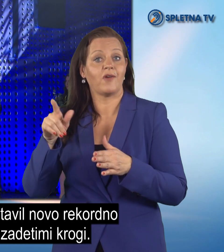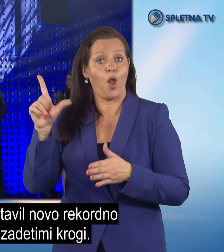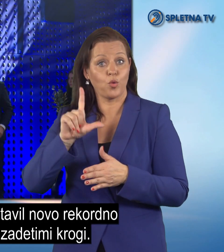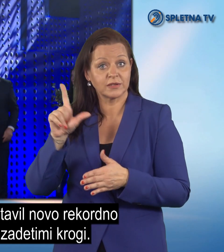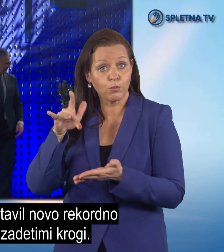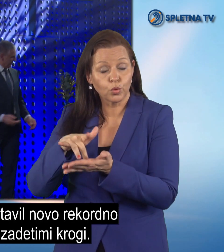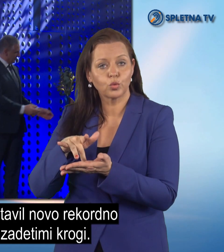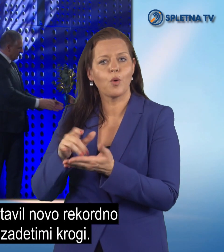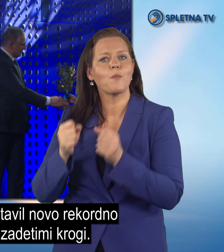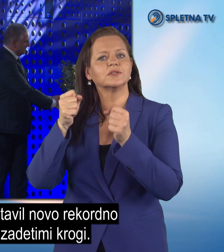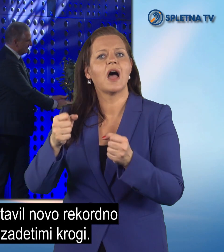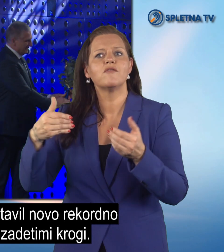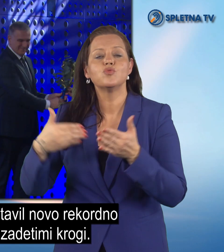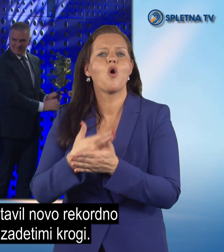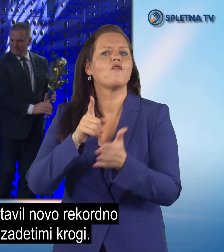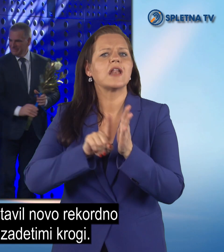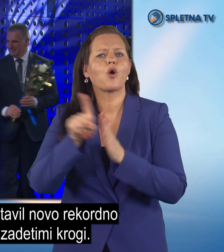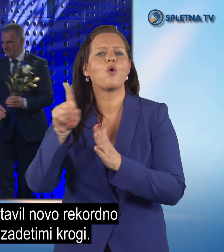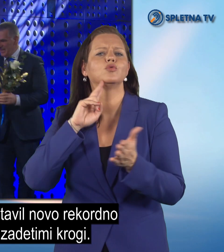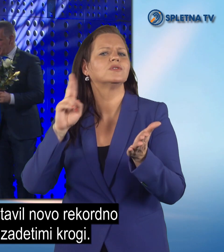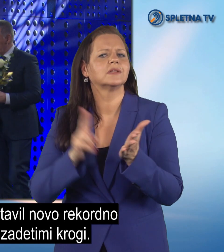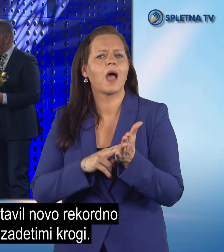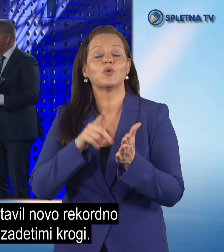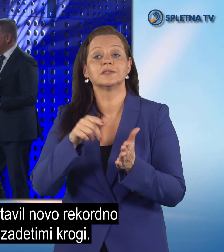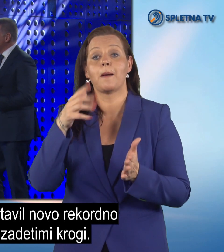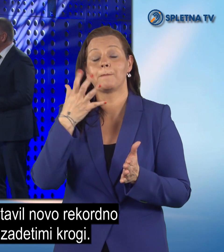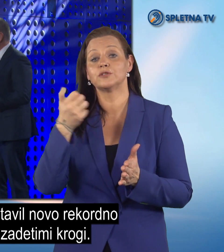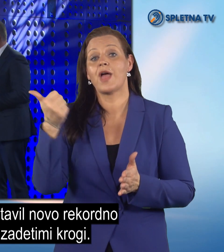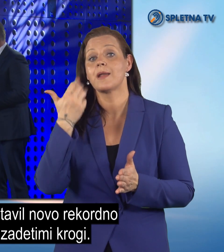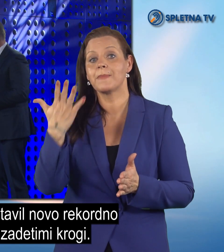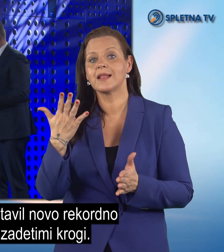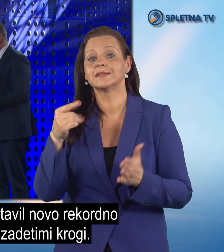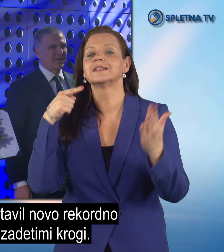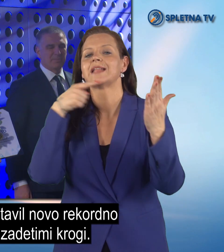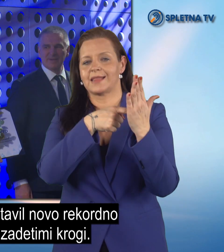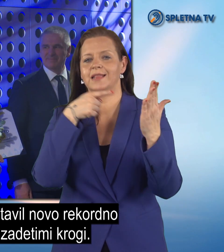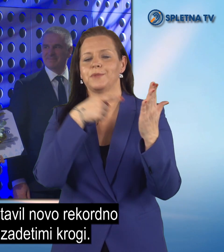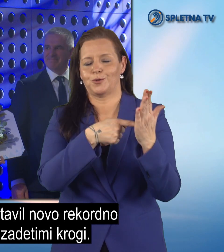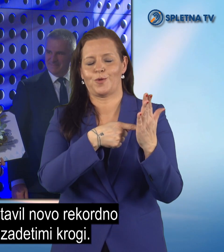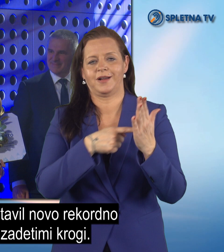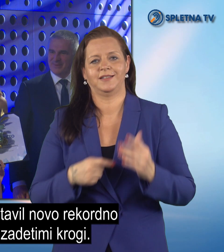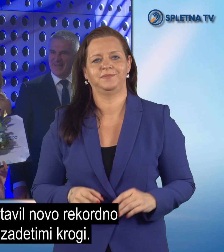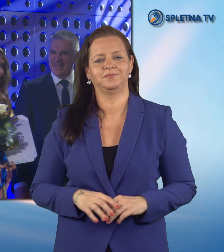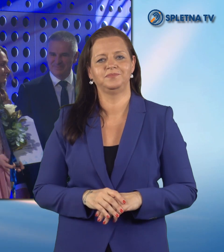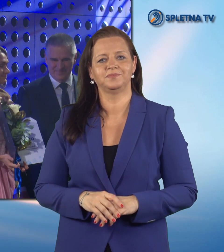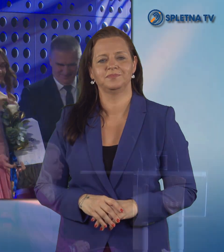v Luksemburgu postavil novo rekordno znamko s 551 zadetimi